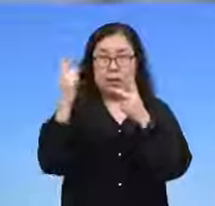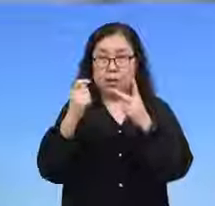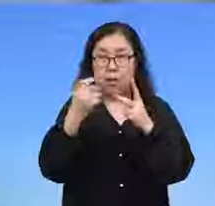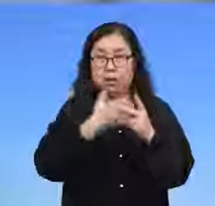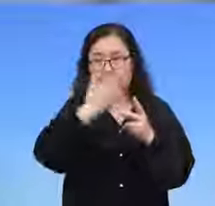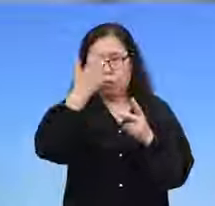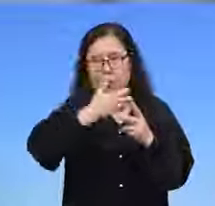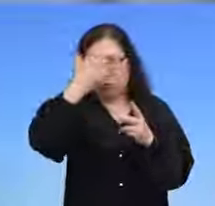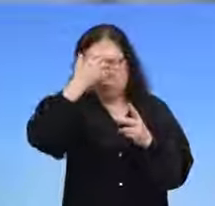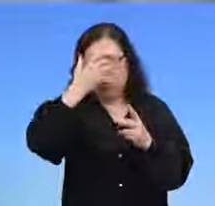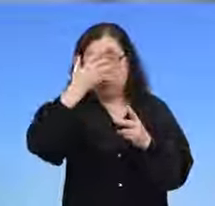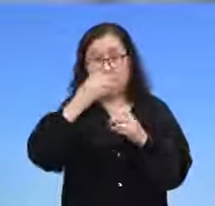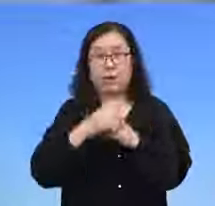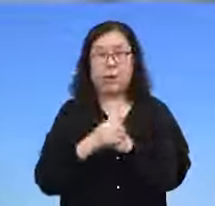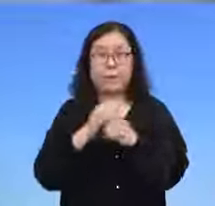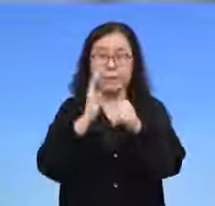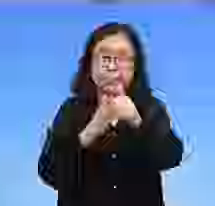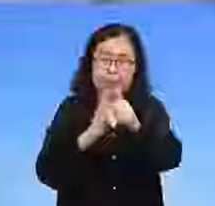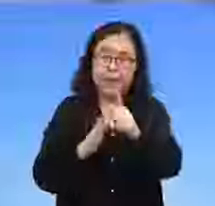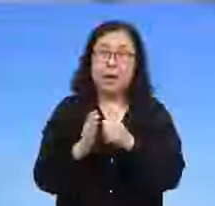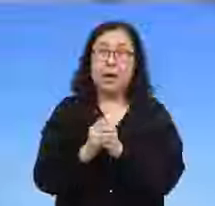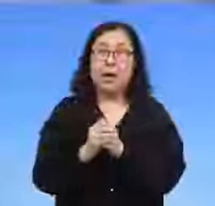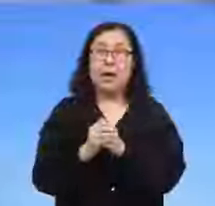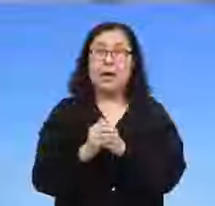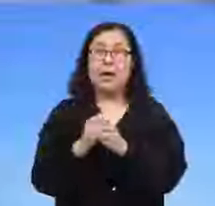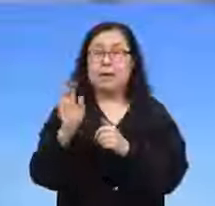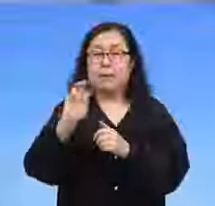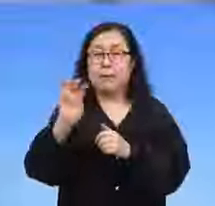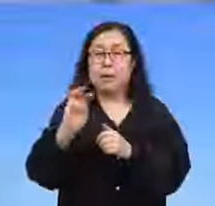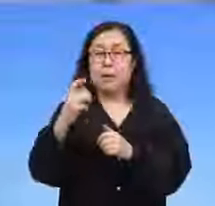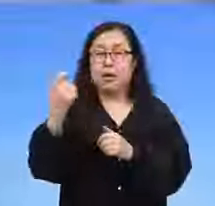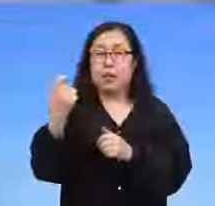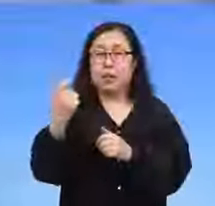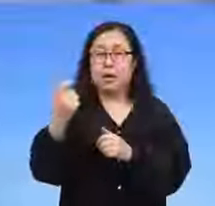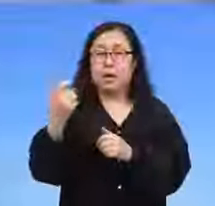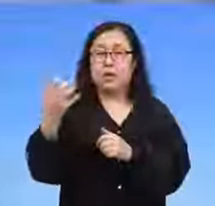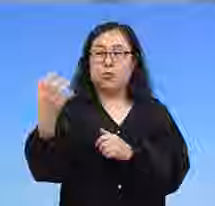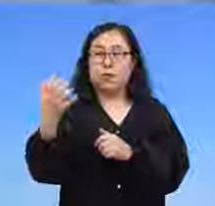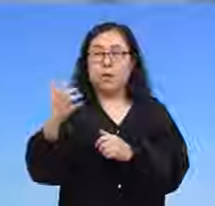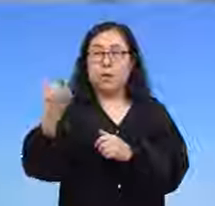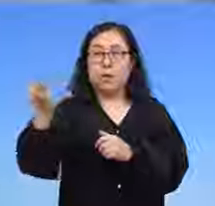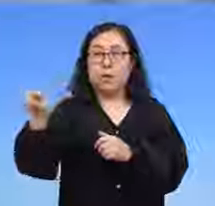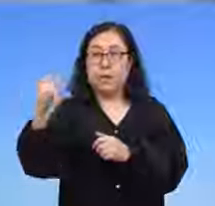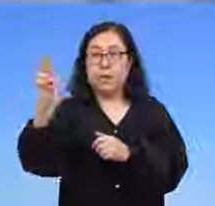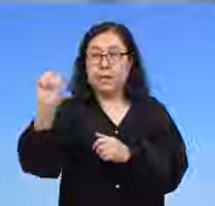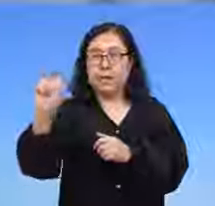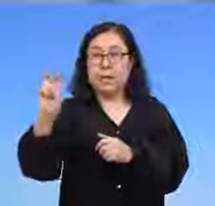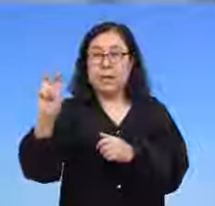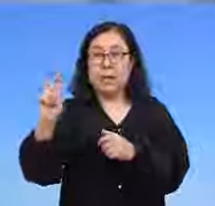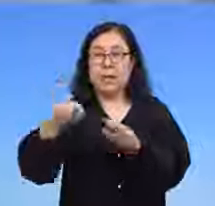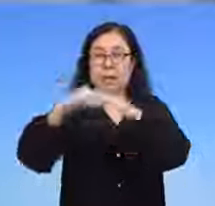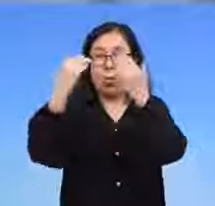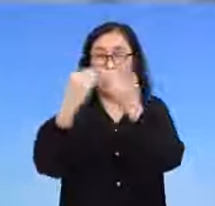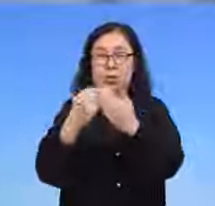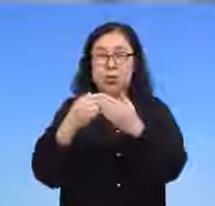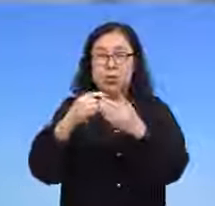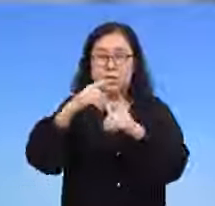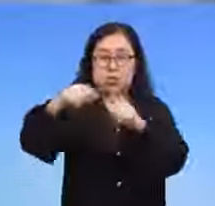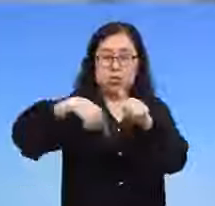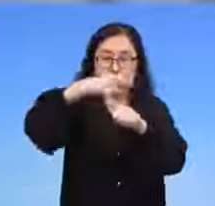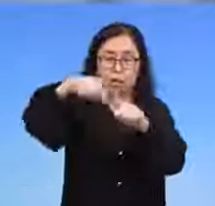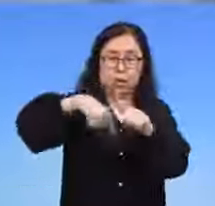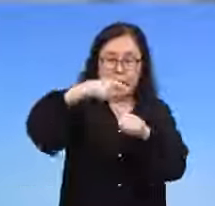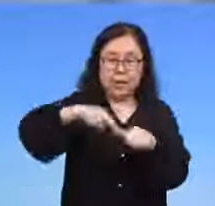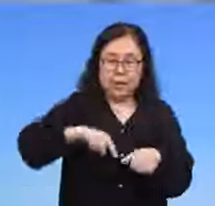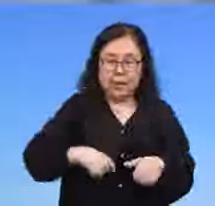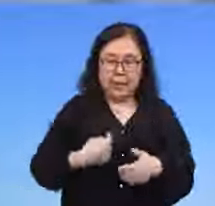겁니다. 이제 이 30개 교회가 60개 교회, 90개 교회, 120개 교회, 이제 주변의 모든